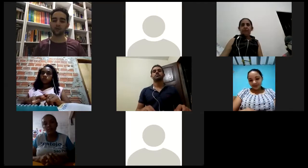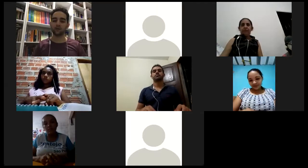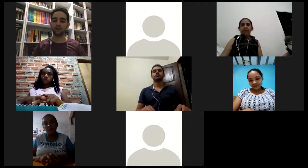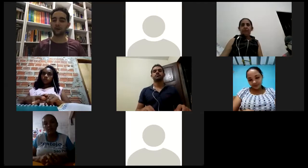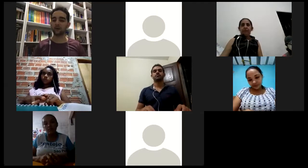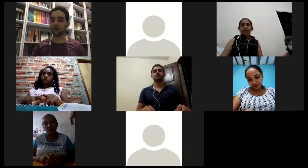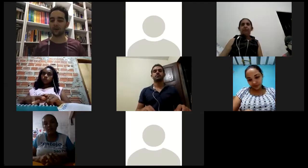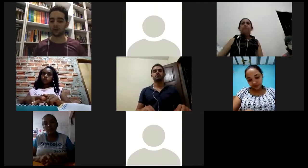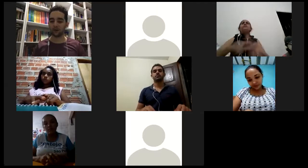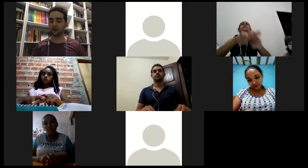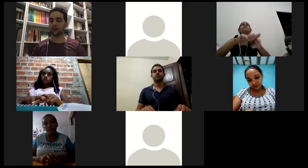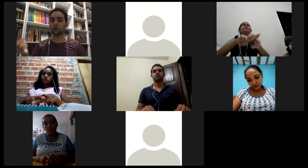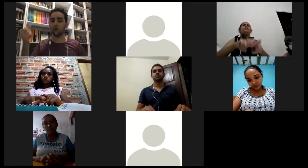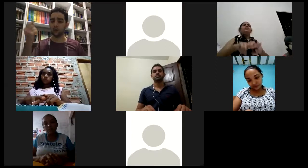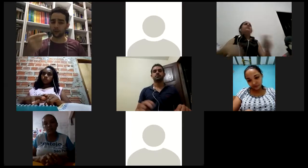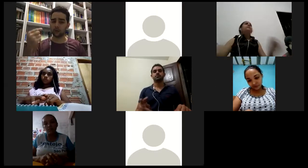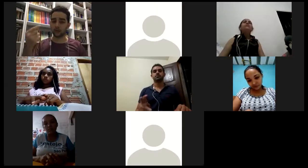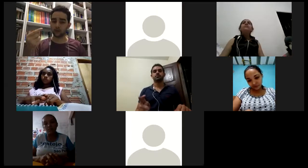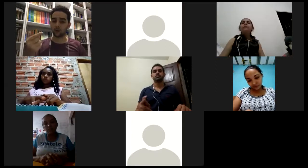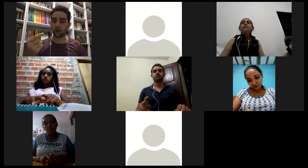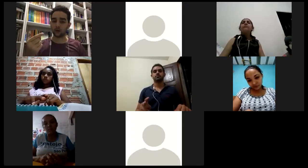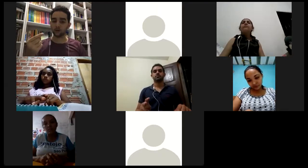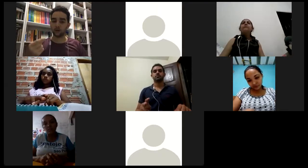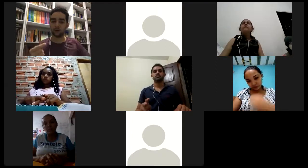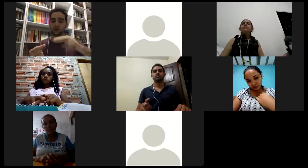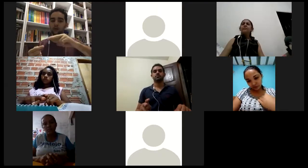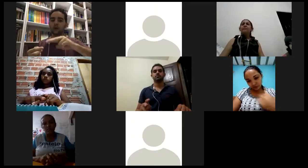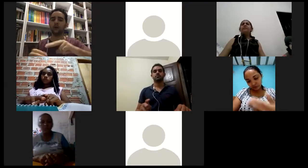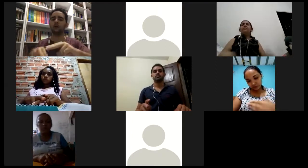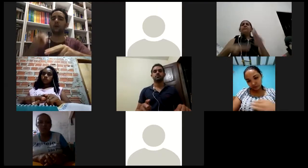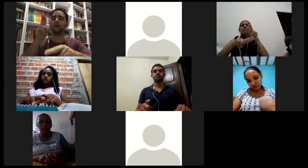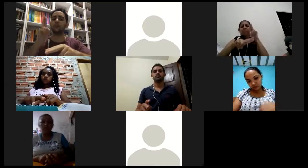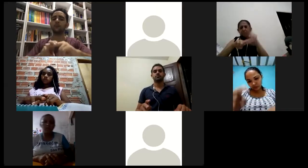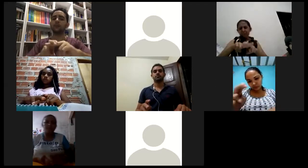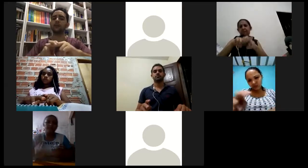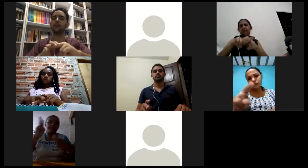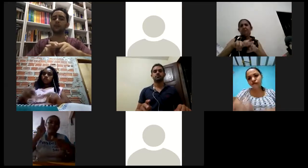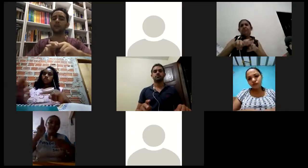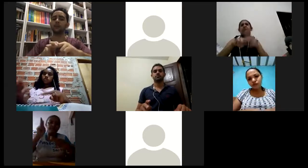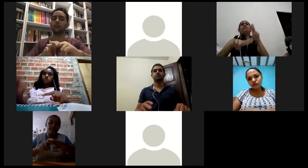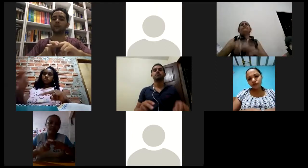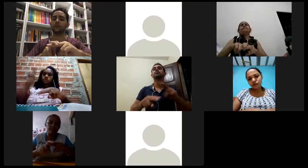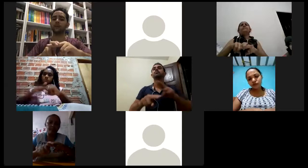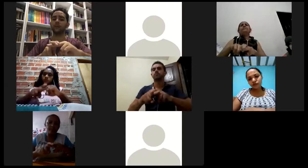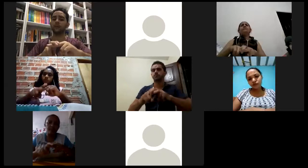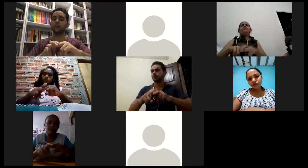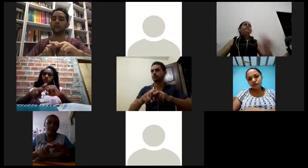como se vai para a tua cadeira. Então, olho para ele com um olhar de repreensão e falo, se senta.